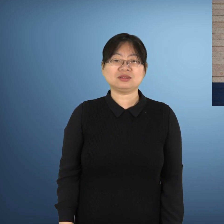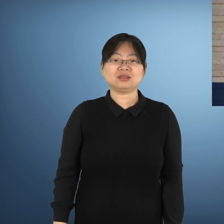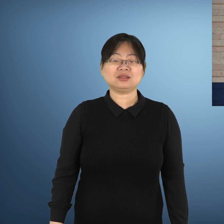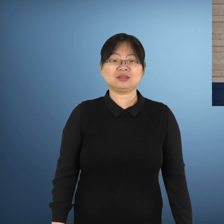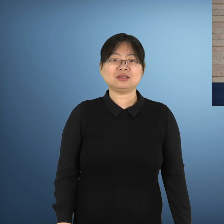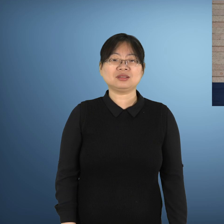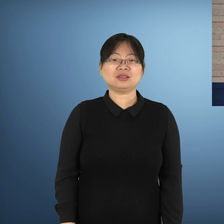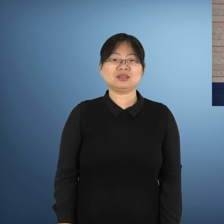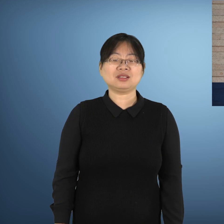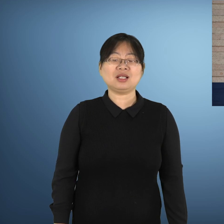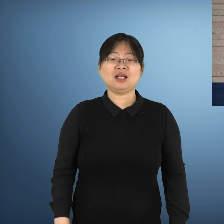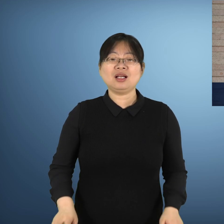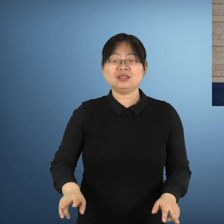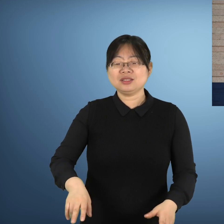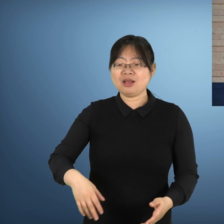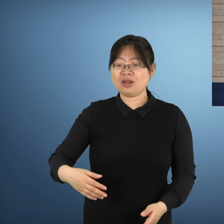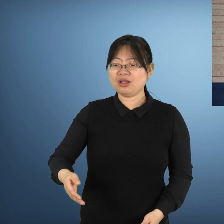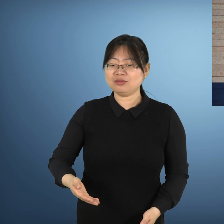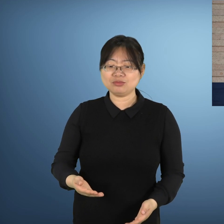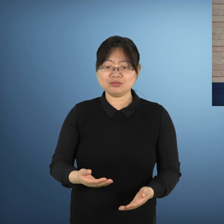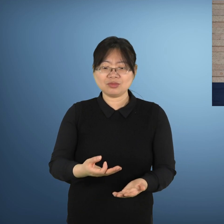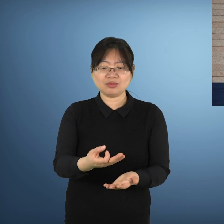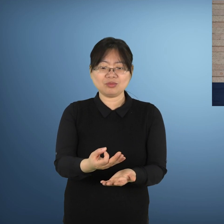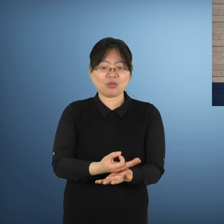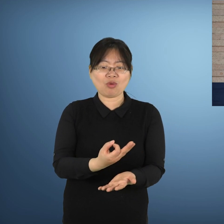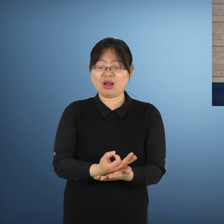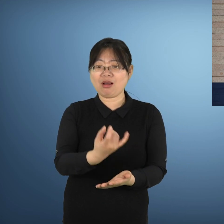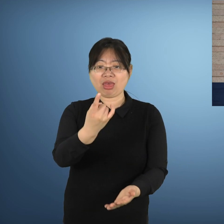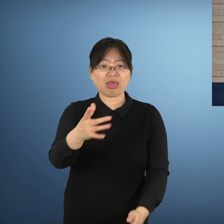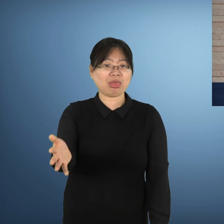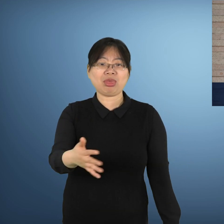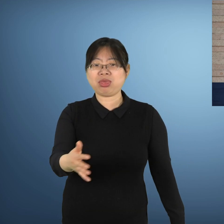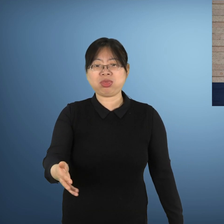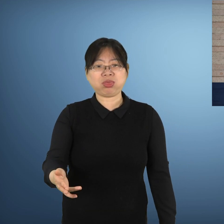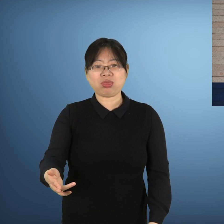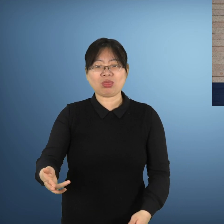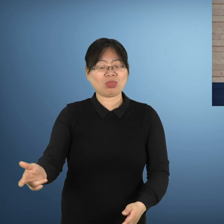이제는 먹을 게 없어요. 그러니까 결국 그는